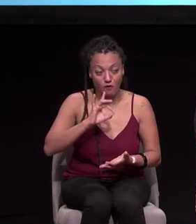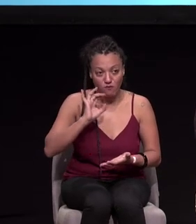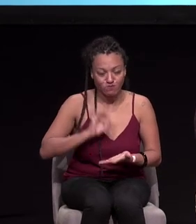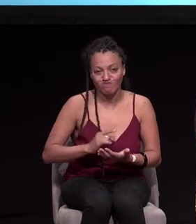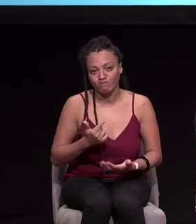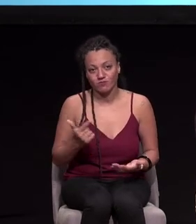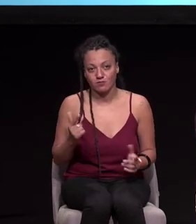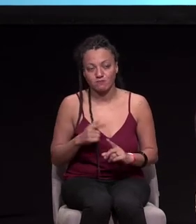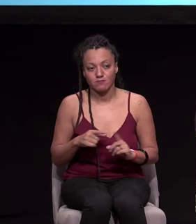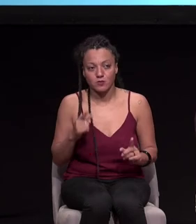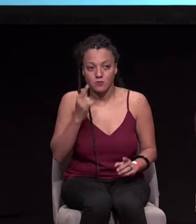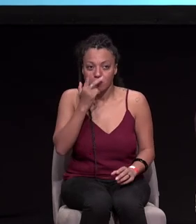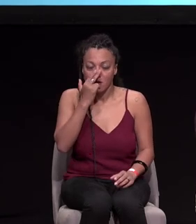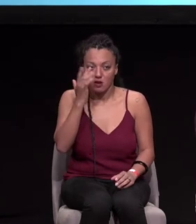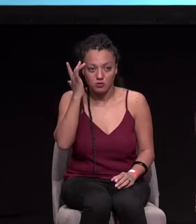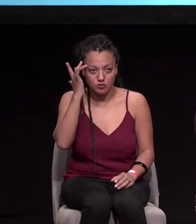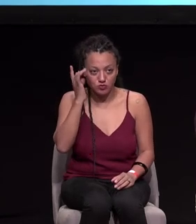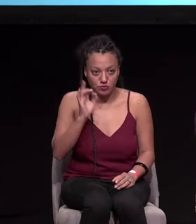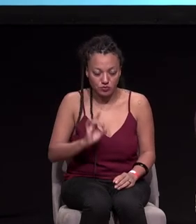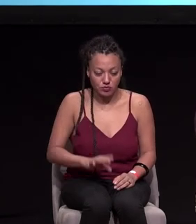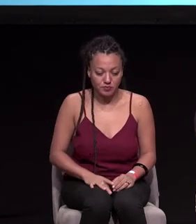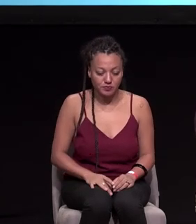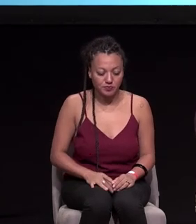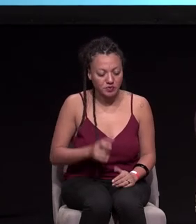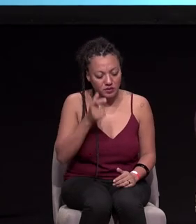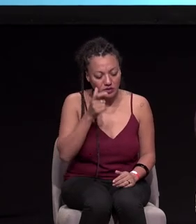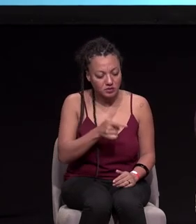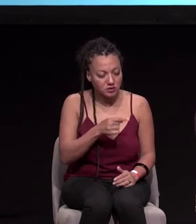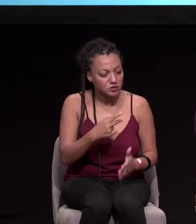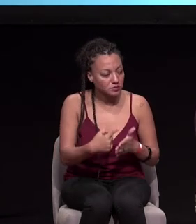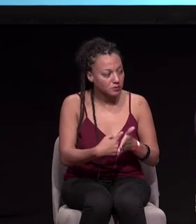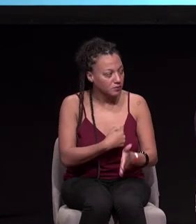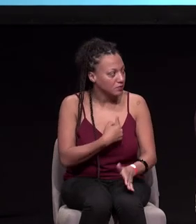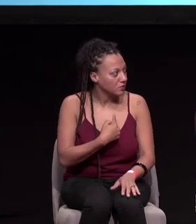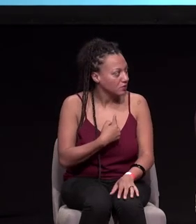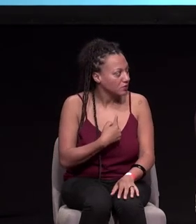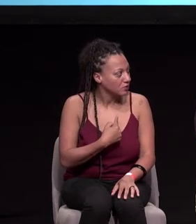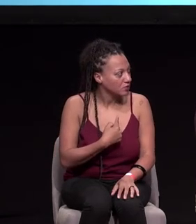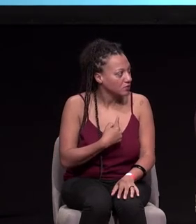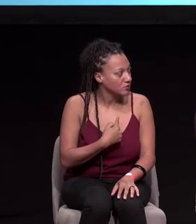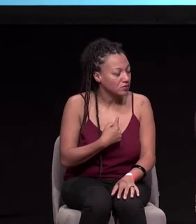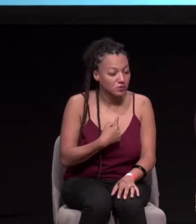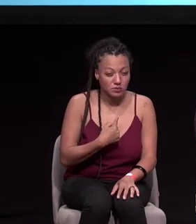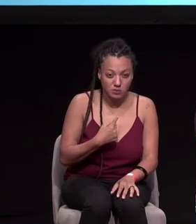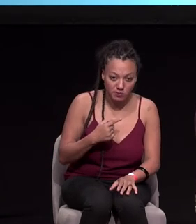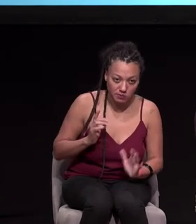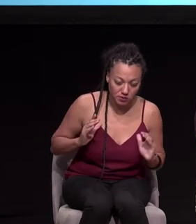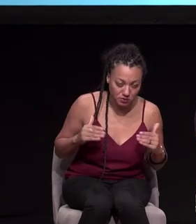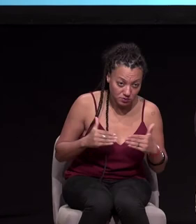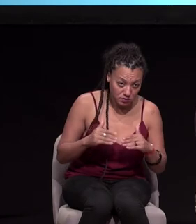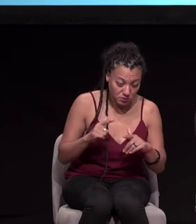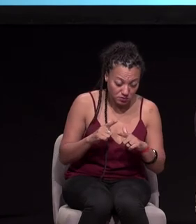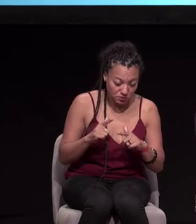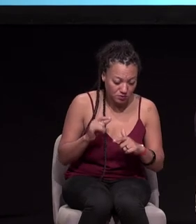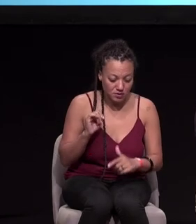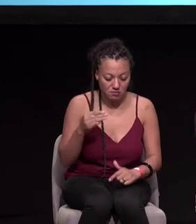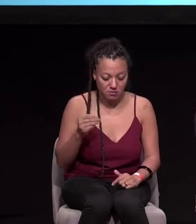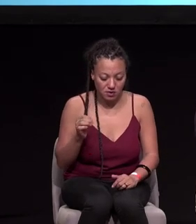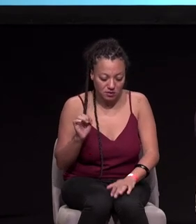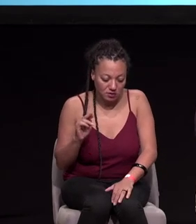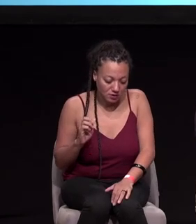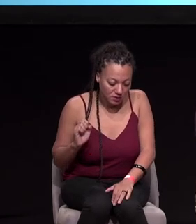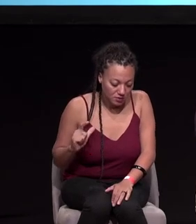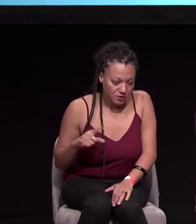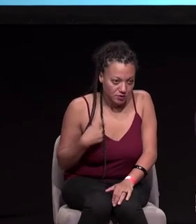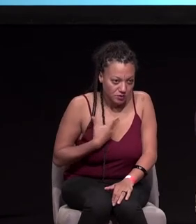interessante se vincular à segunda pergunta que você fez sobre a idéia do patrimônio material e de outras possibilidades é que o que a